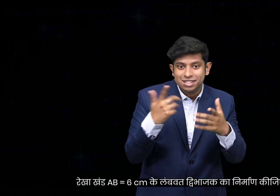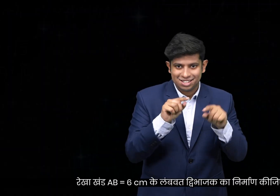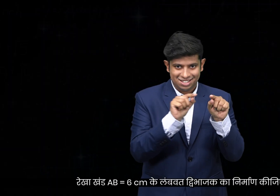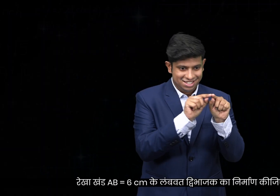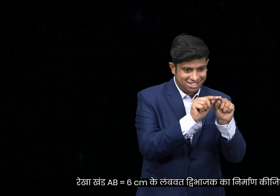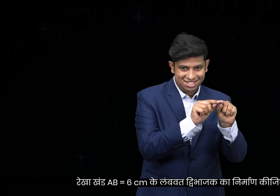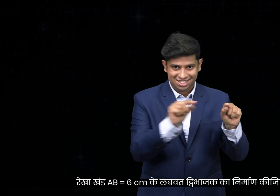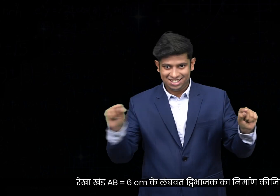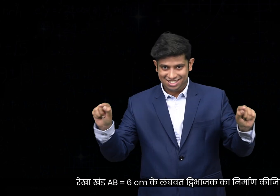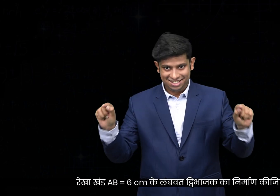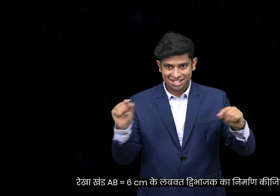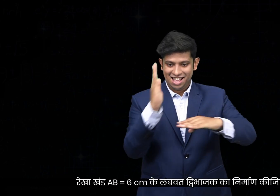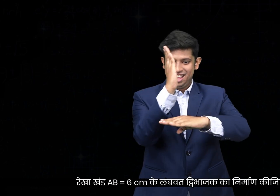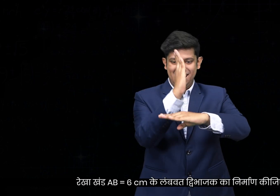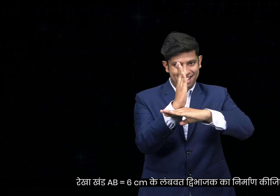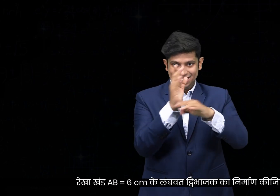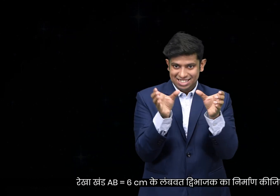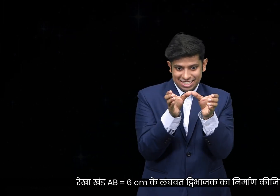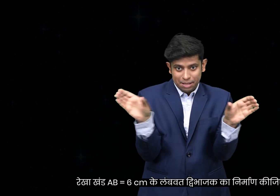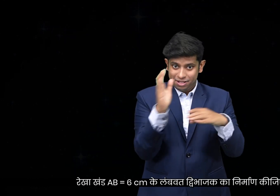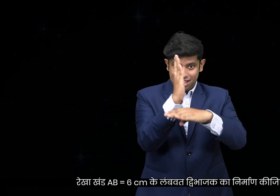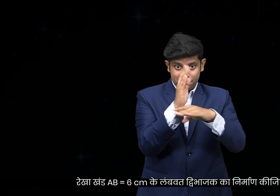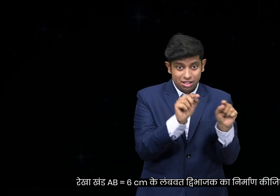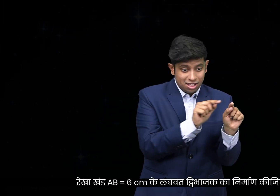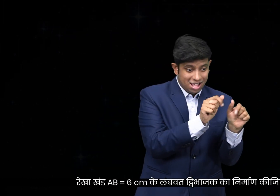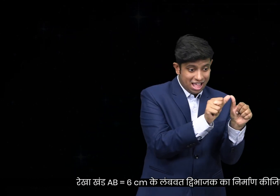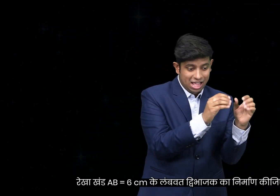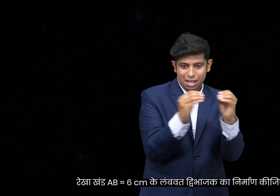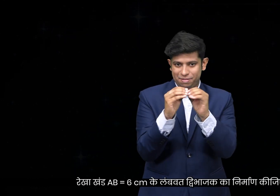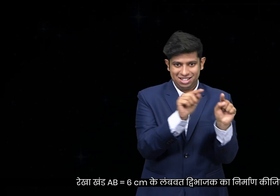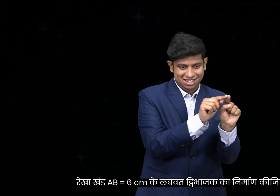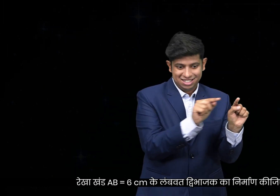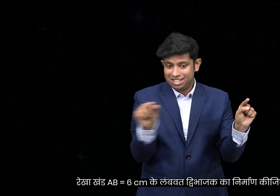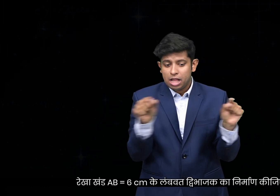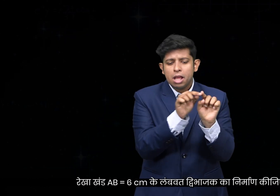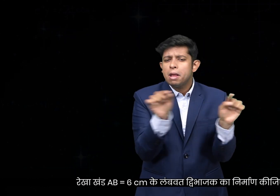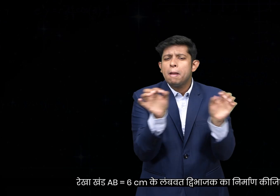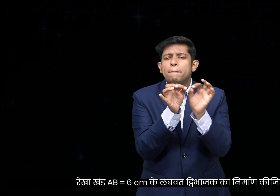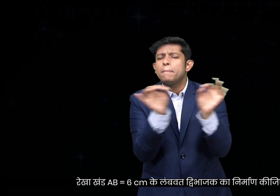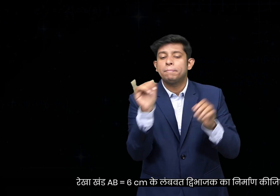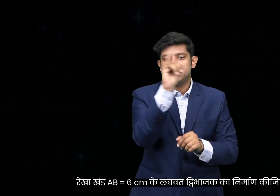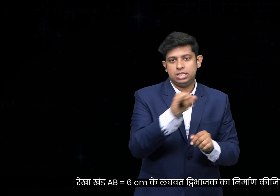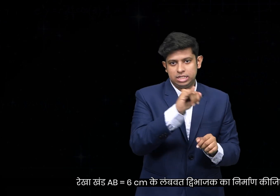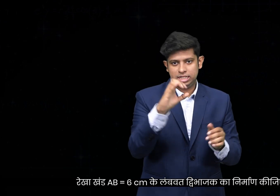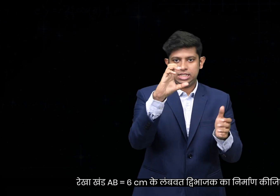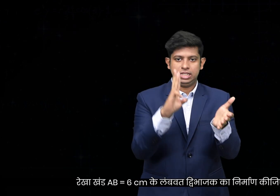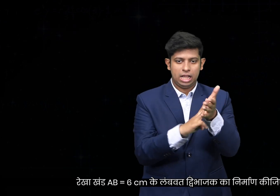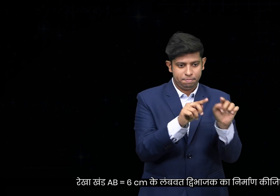रेखाखंड AB = 6 सेंटीमीटर के लंबवत विभाजक का निर्माण कीजिए।